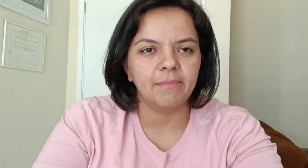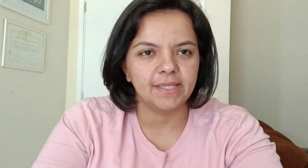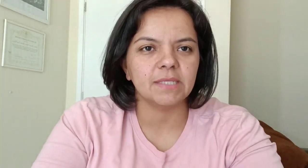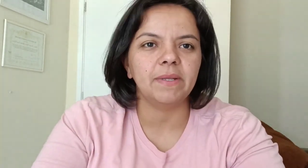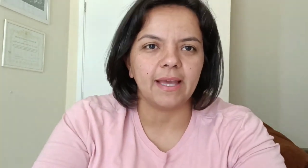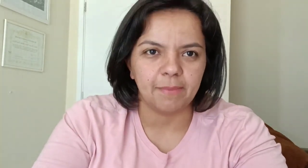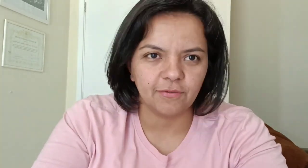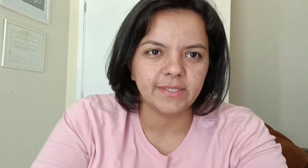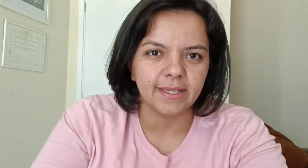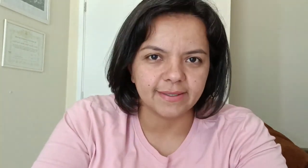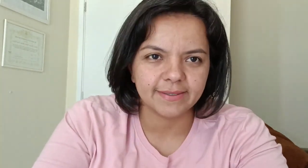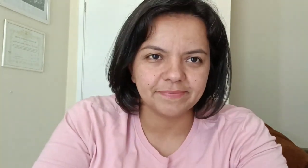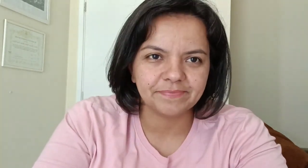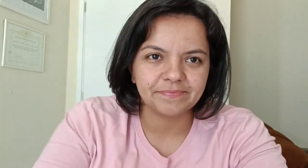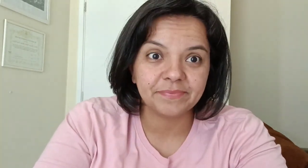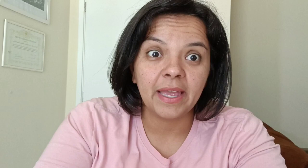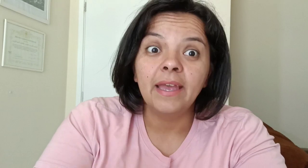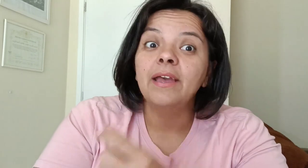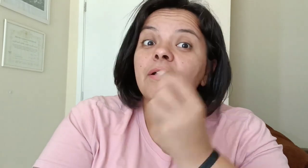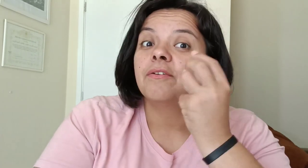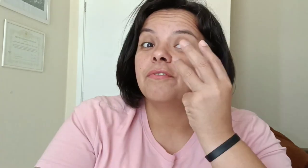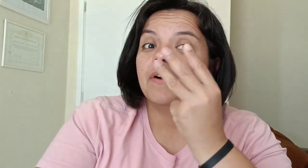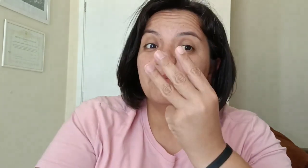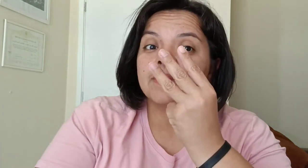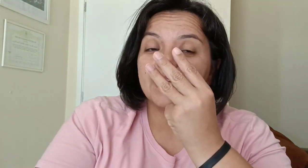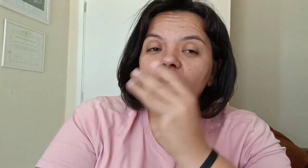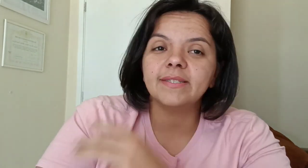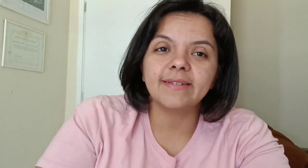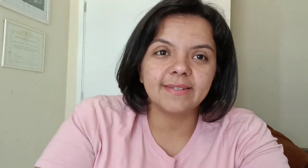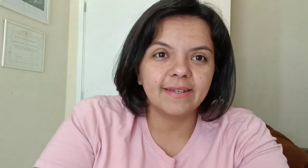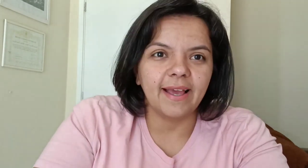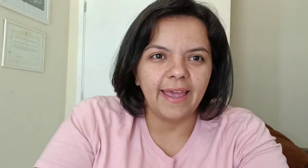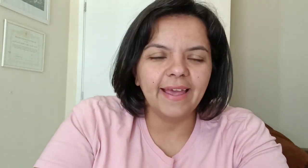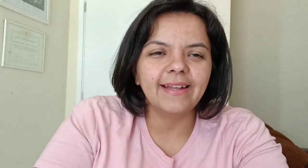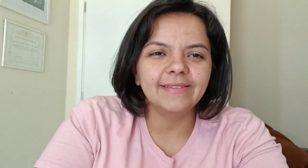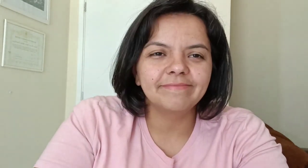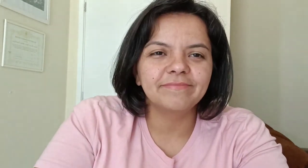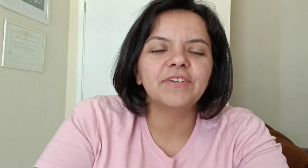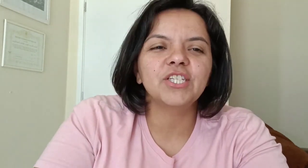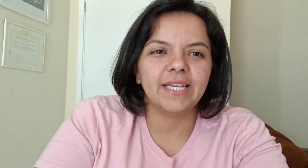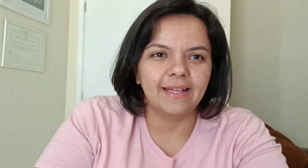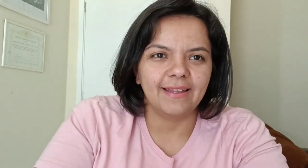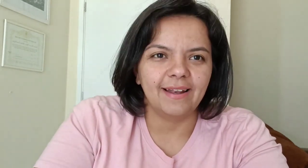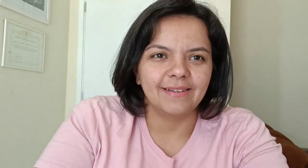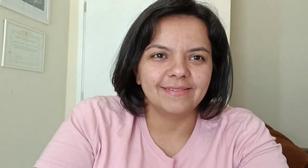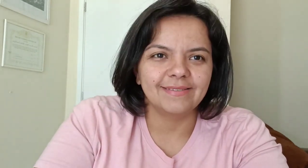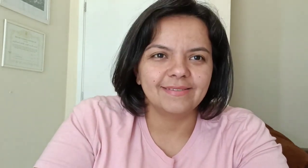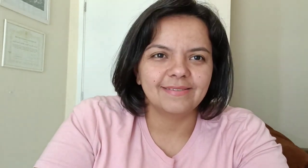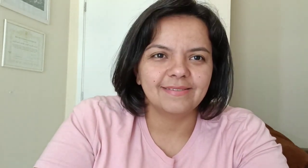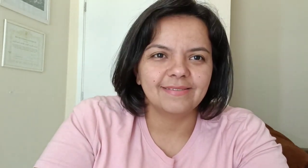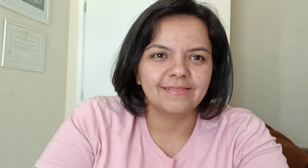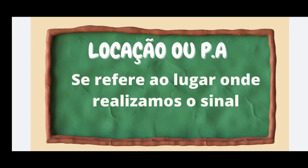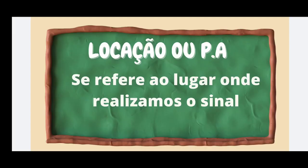de explicar para vocês. Vamos à nossa terceira regra? Veja aí na tela.